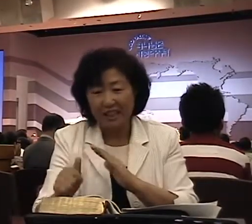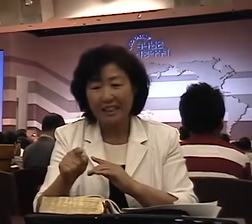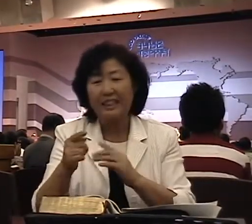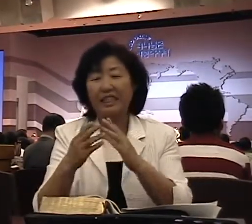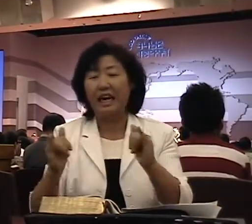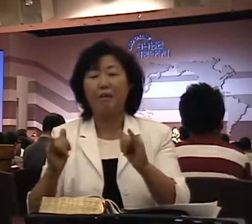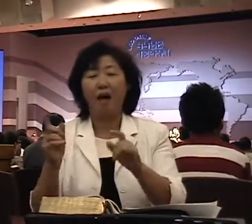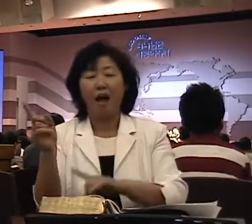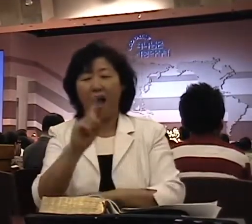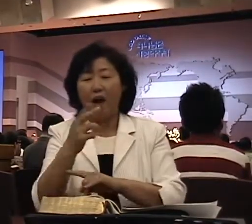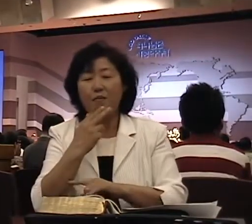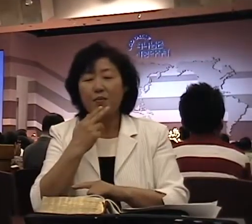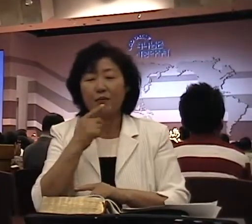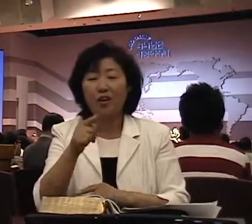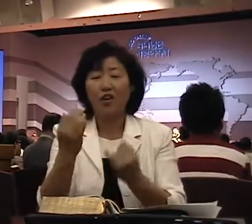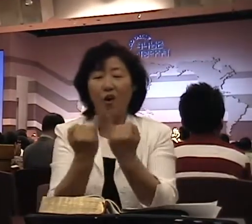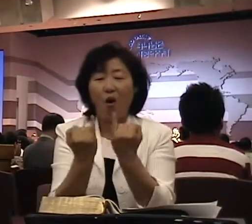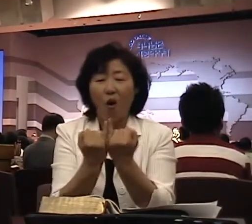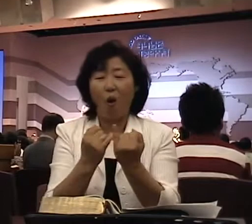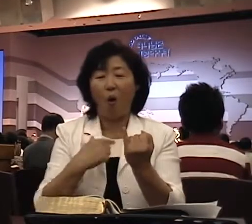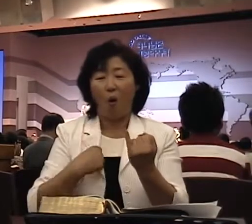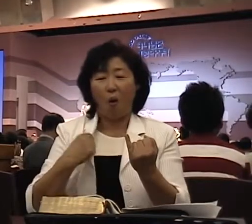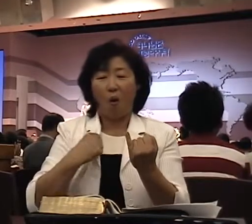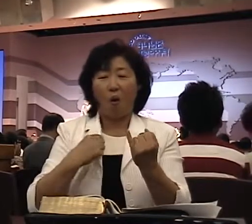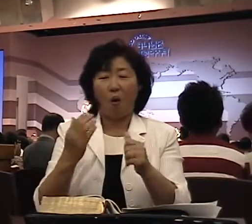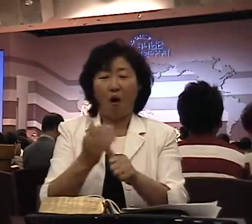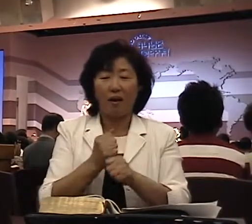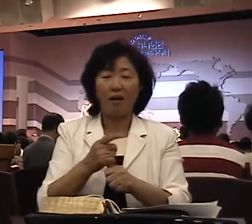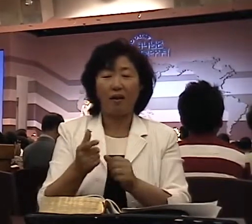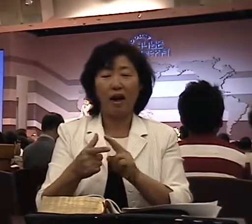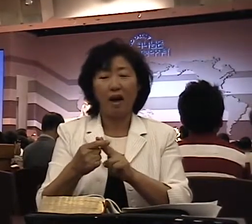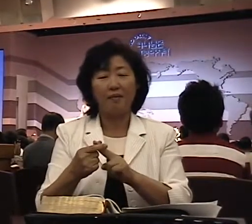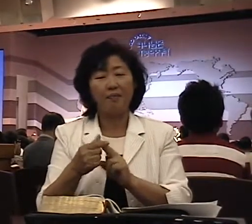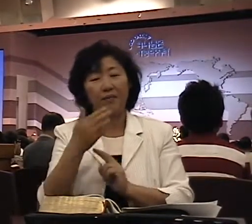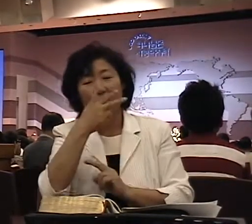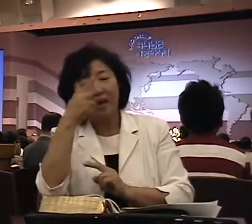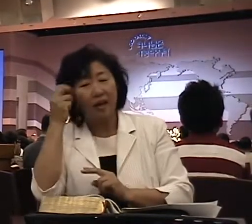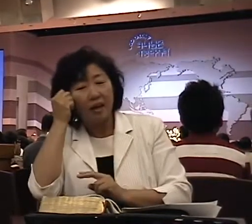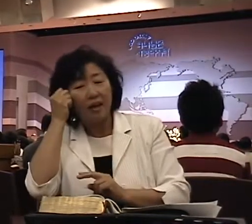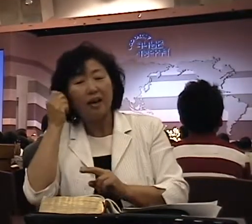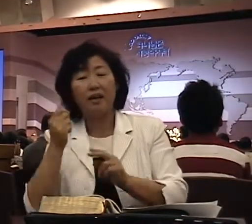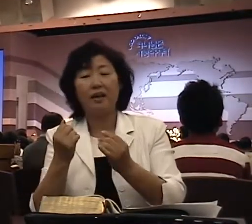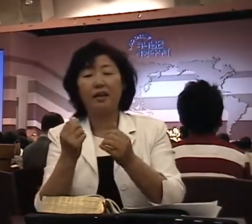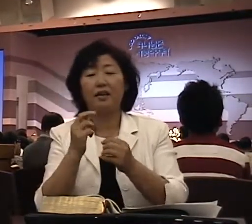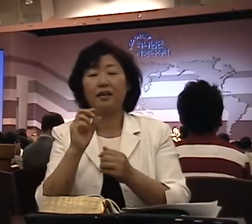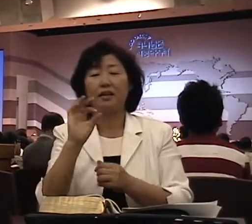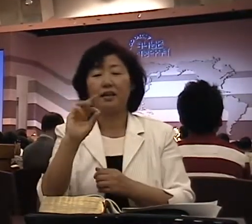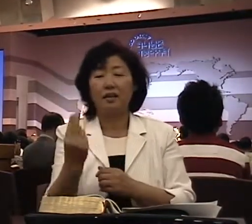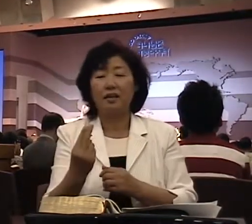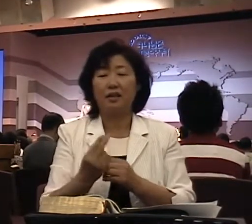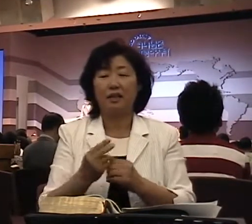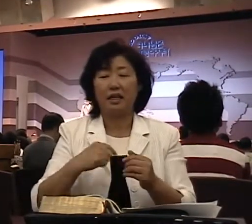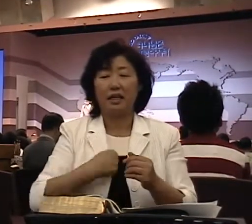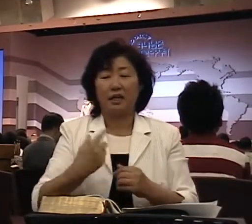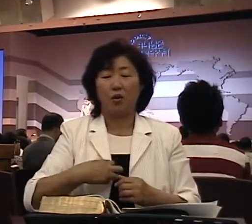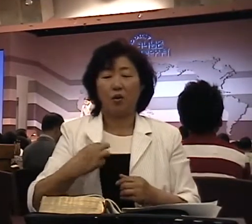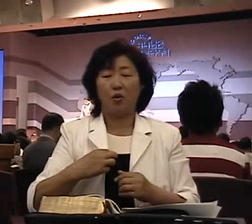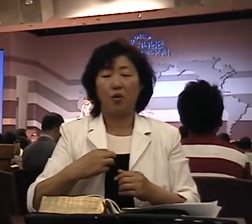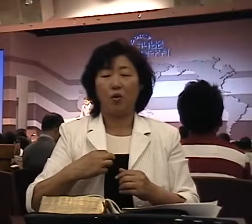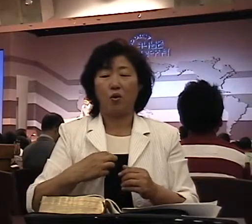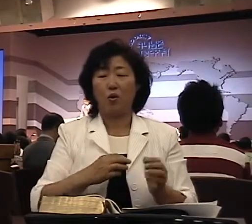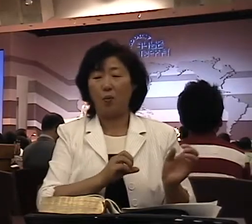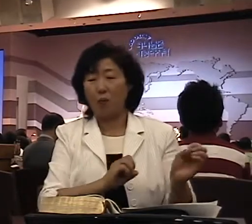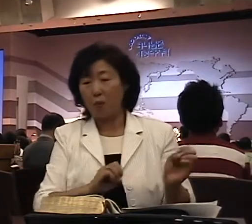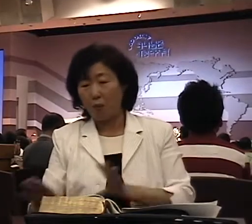없었더라. 그 여인이 그 옷을 잡고 가는데 나와 동침하자. 요셉이 자기 옷을 그 손에 버리고 도망하여